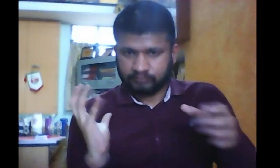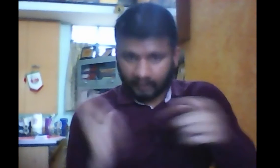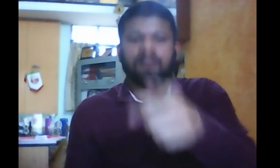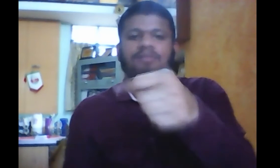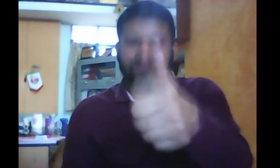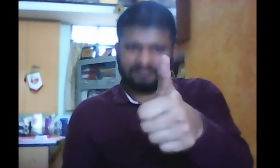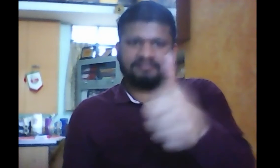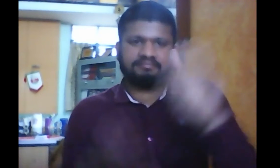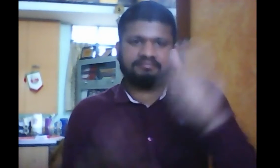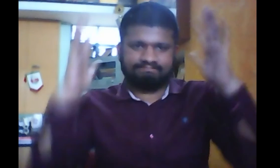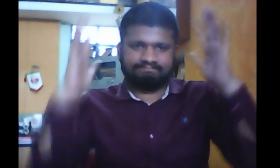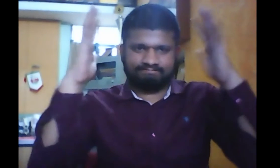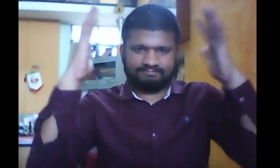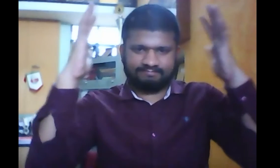गुड. गुड.